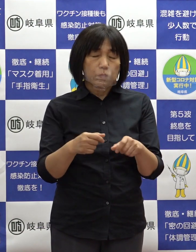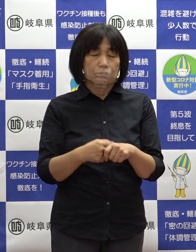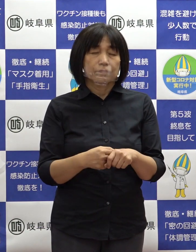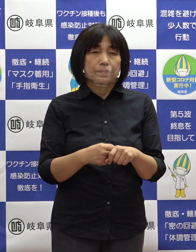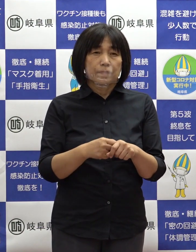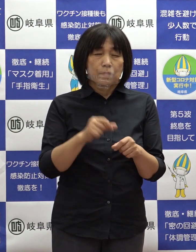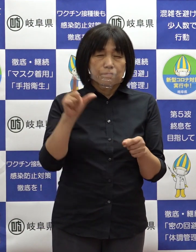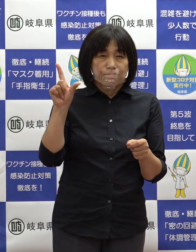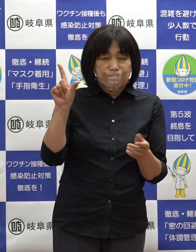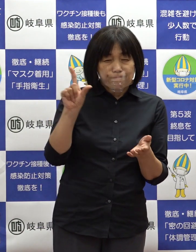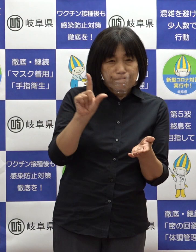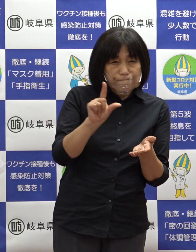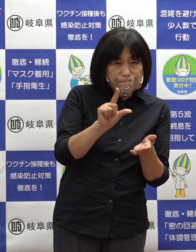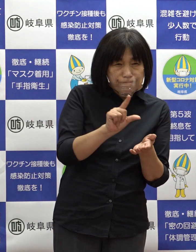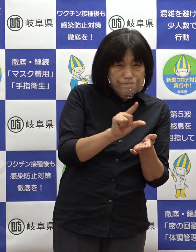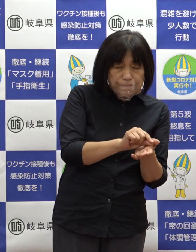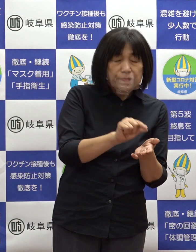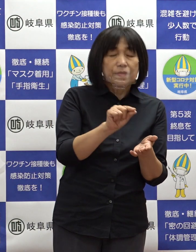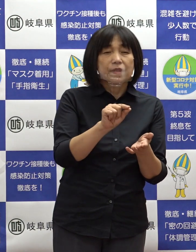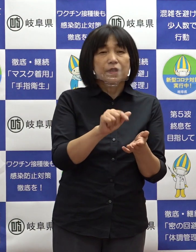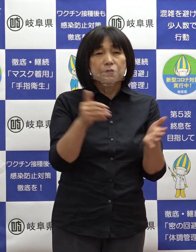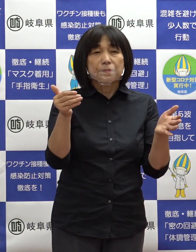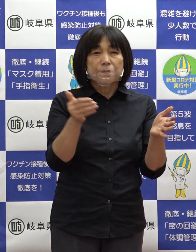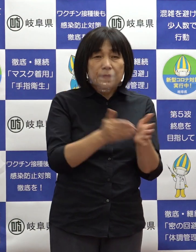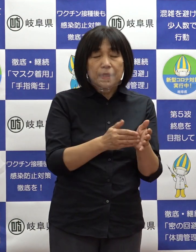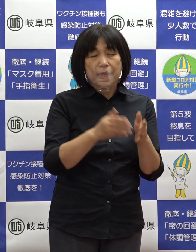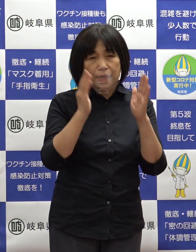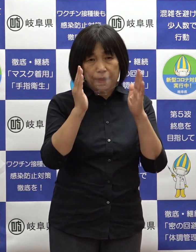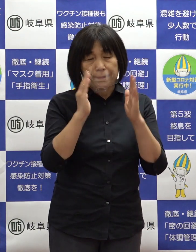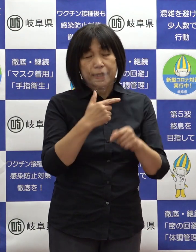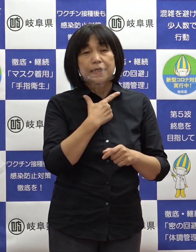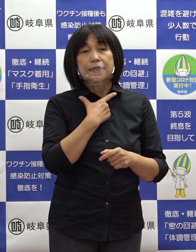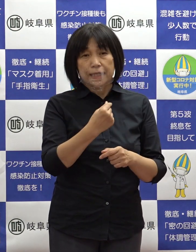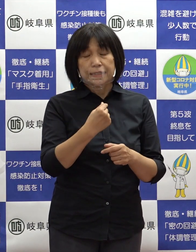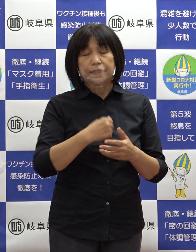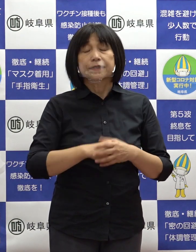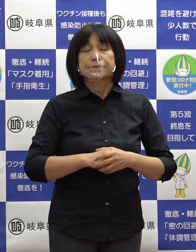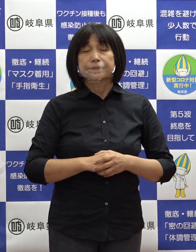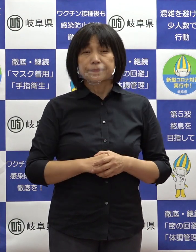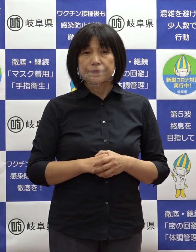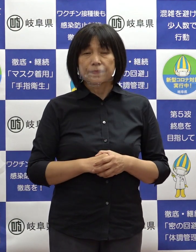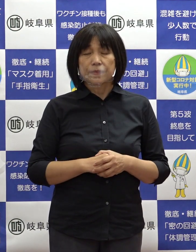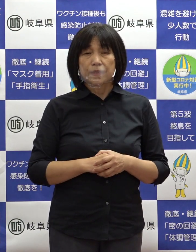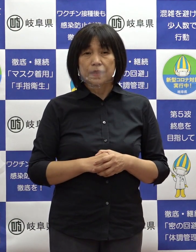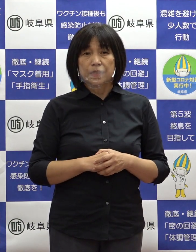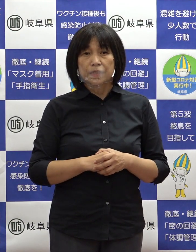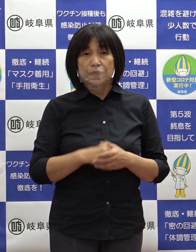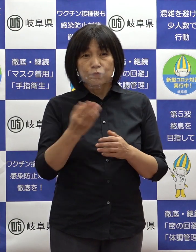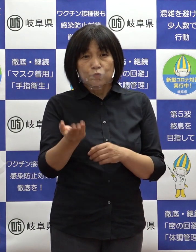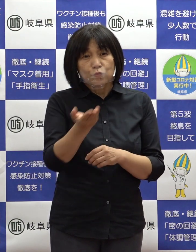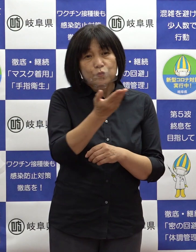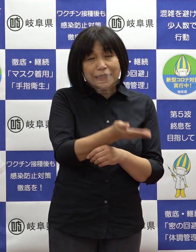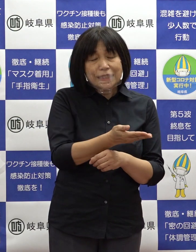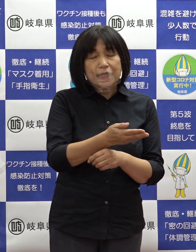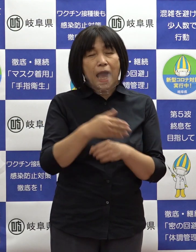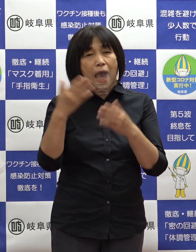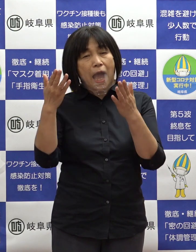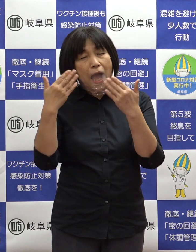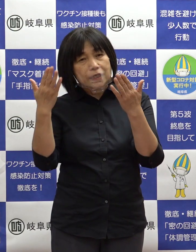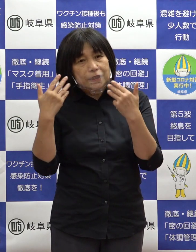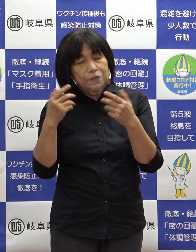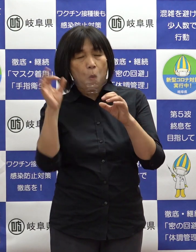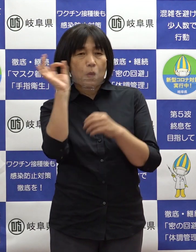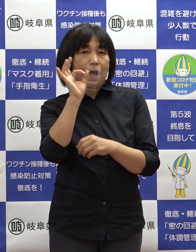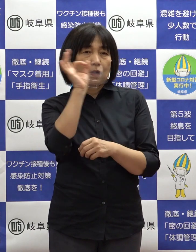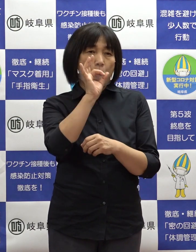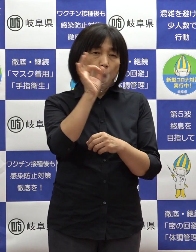ところまでいただきたいと思いますし、またその先に秋の行楽から冬の人流の増加ということを